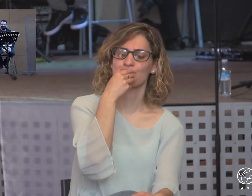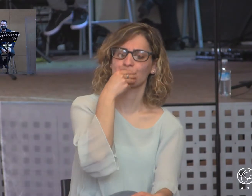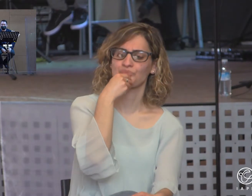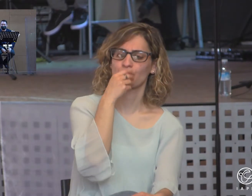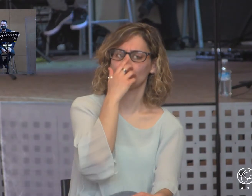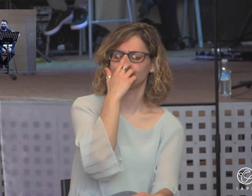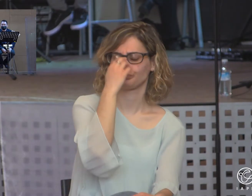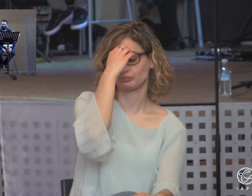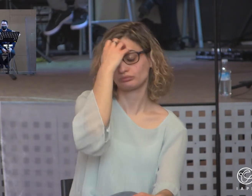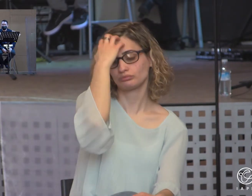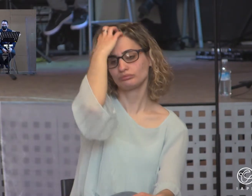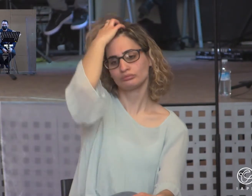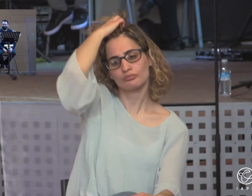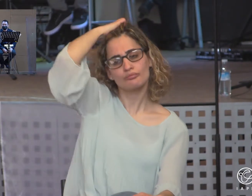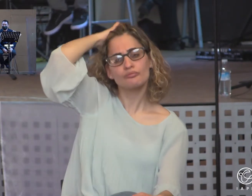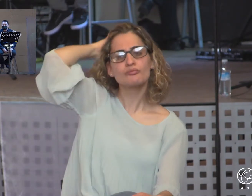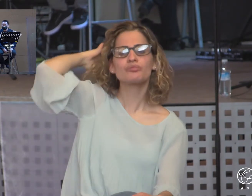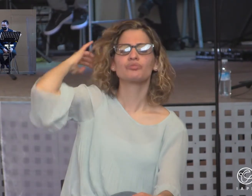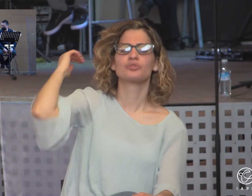muy expositivo